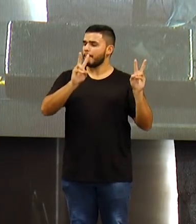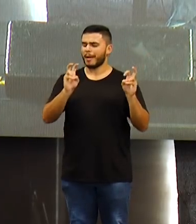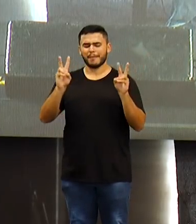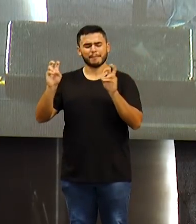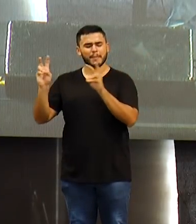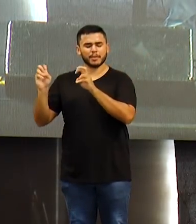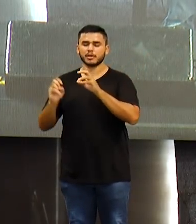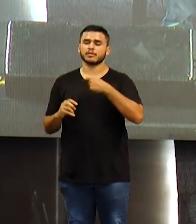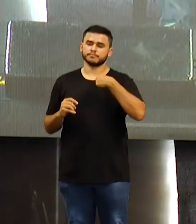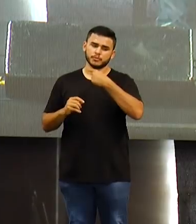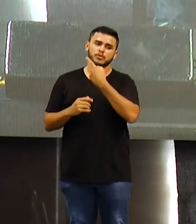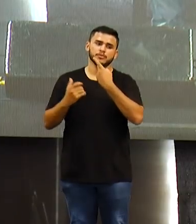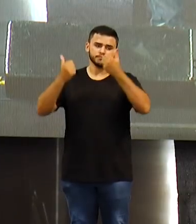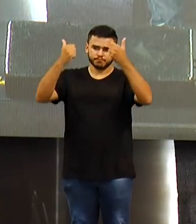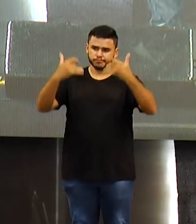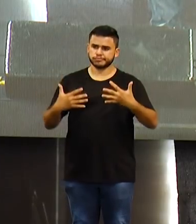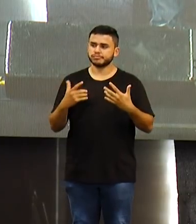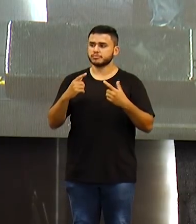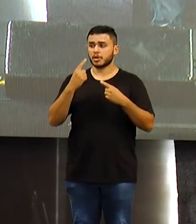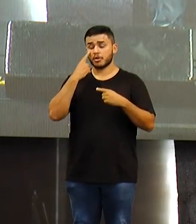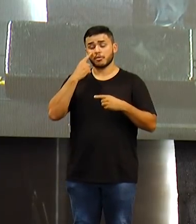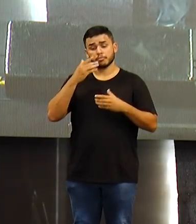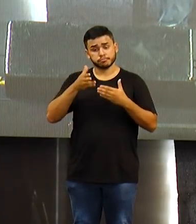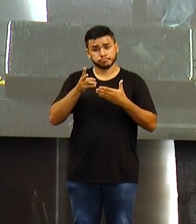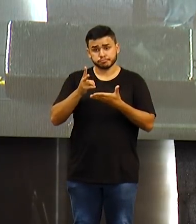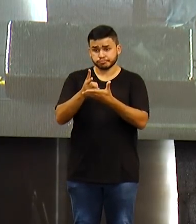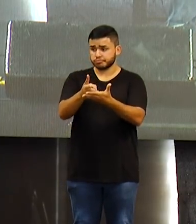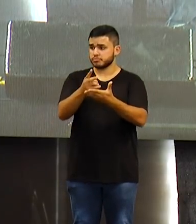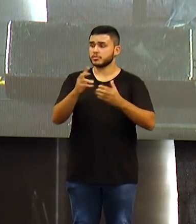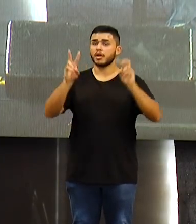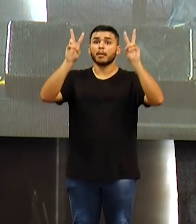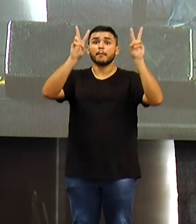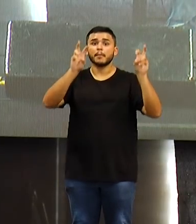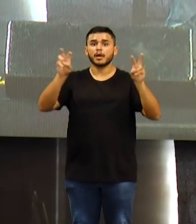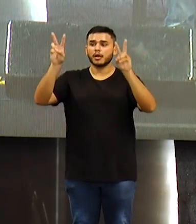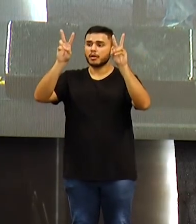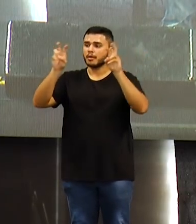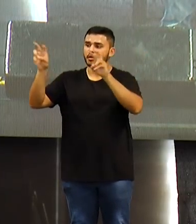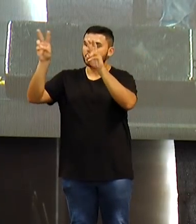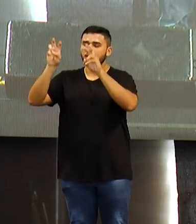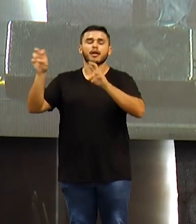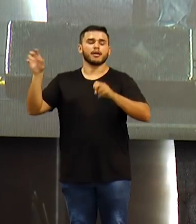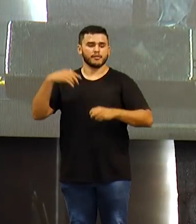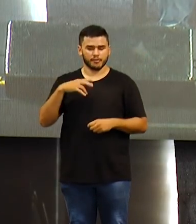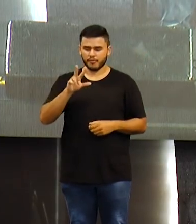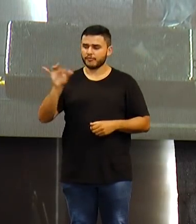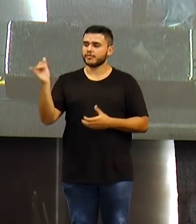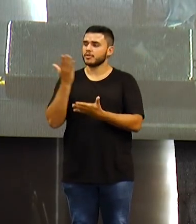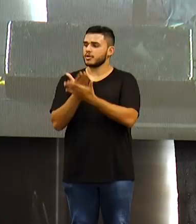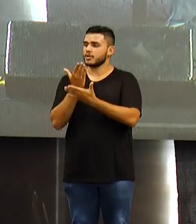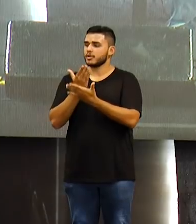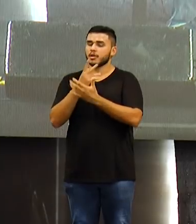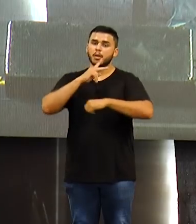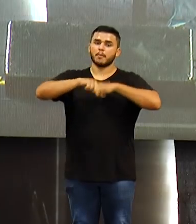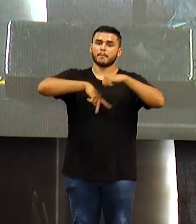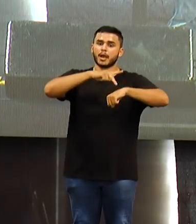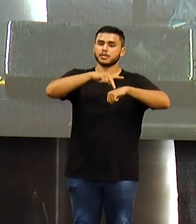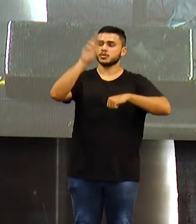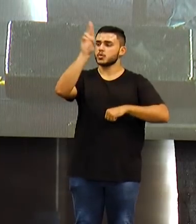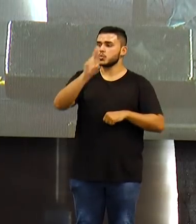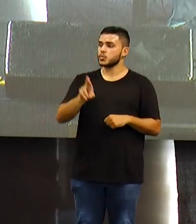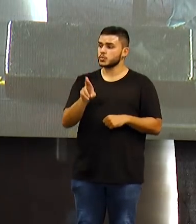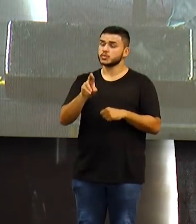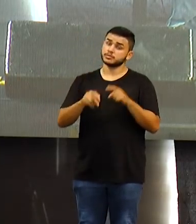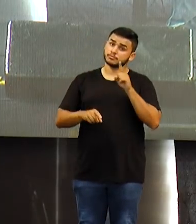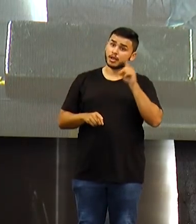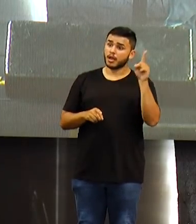lá na frente com vocês, certo? Eu terei uma aula só para a gente conversar sobre isso, sobre a crise da Rússia, o